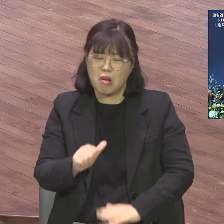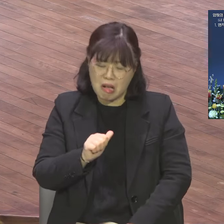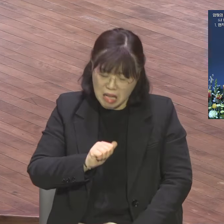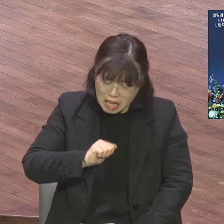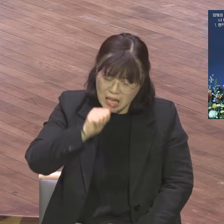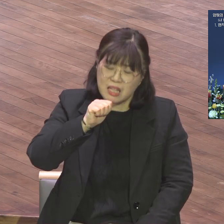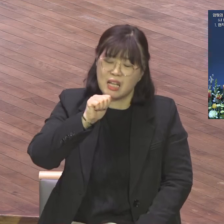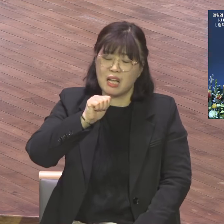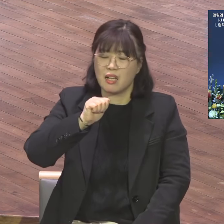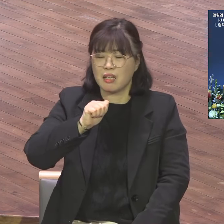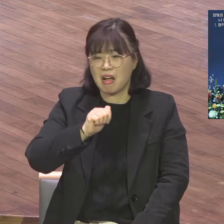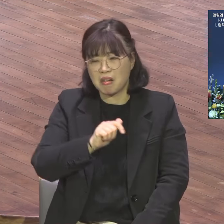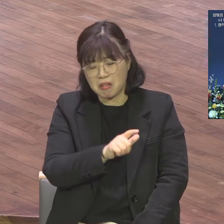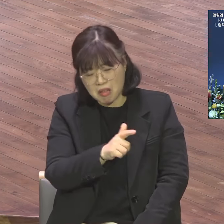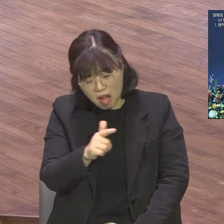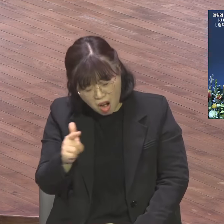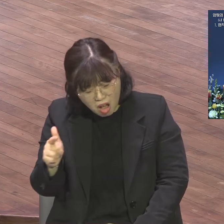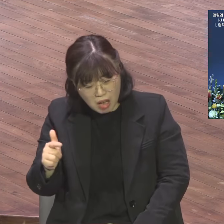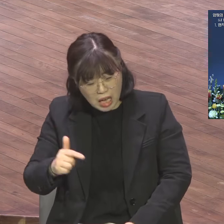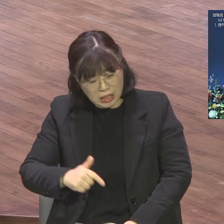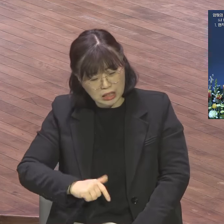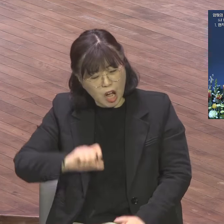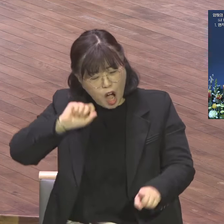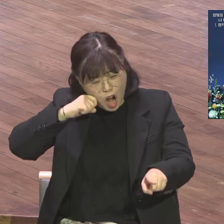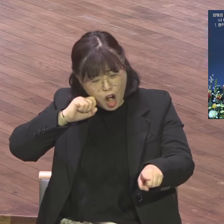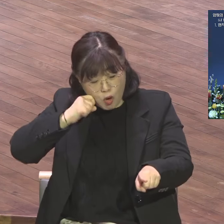꽉 찼어요, 꽉 차. 아시겠어요?